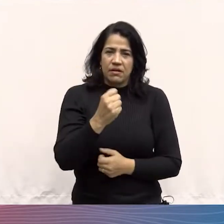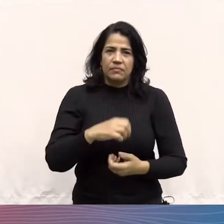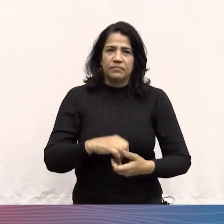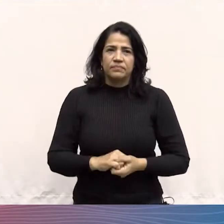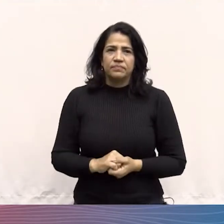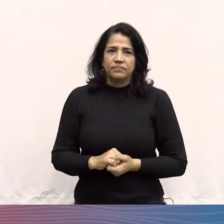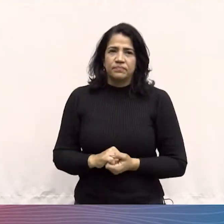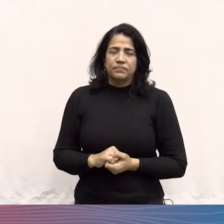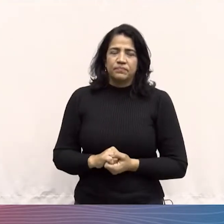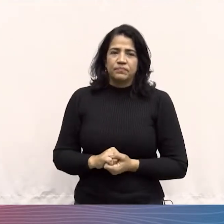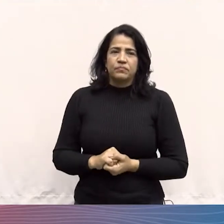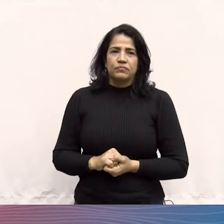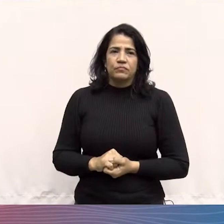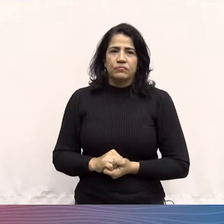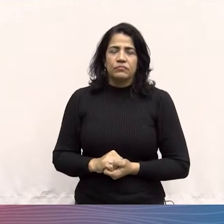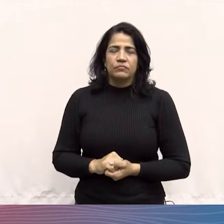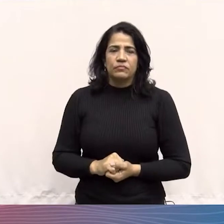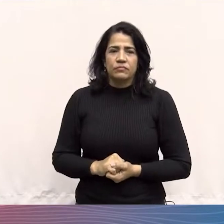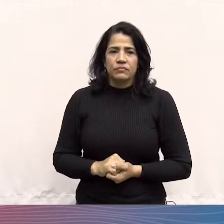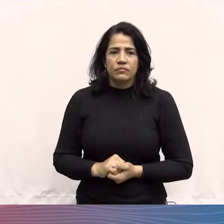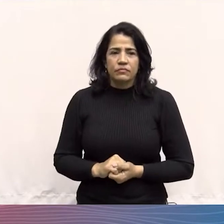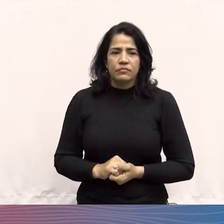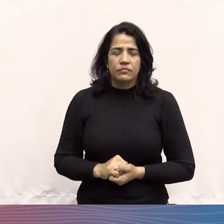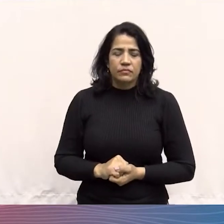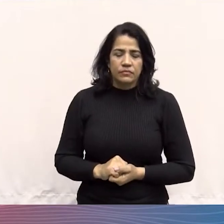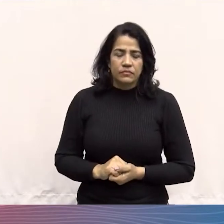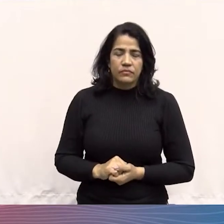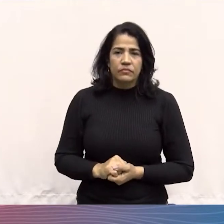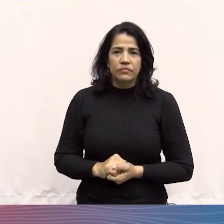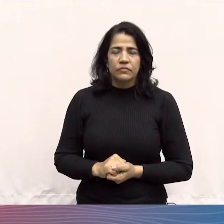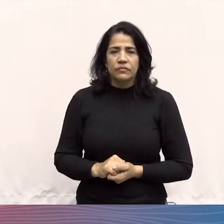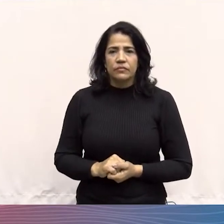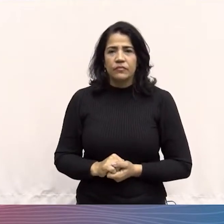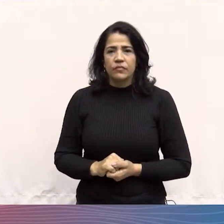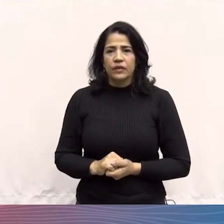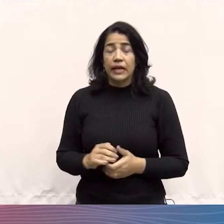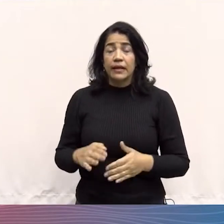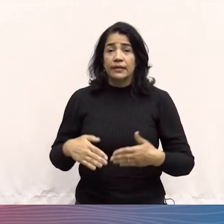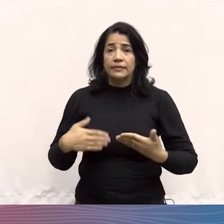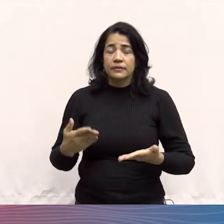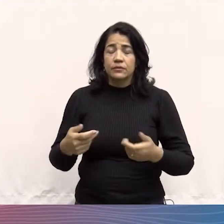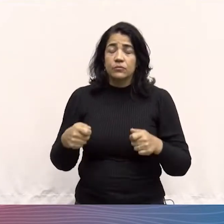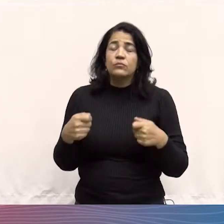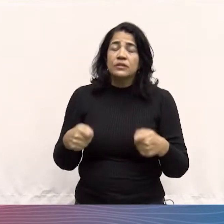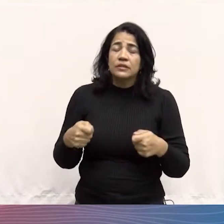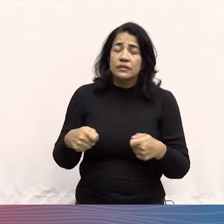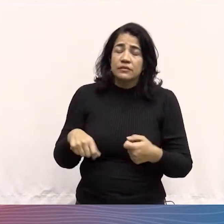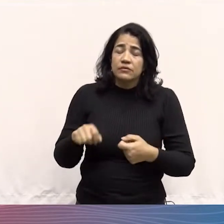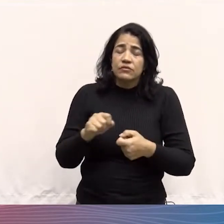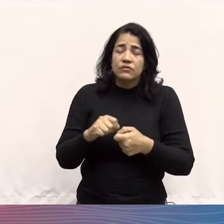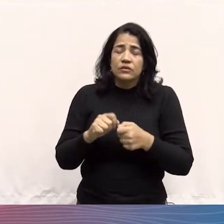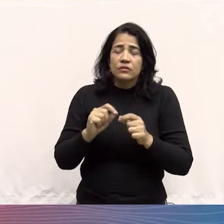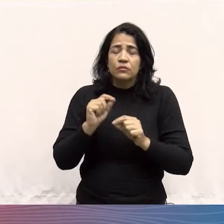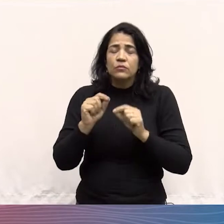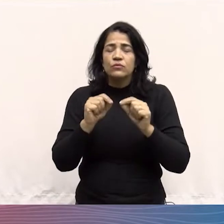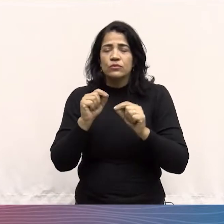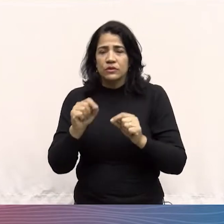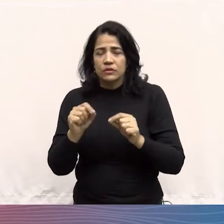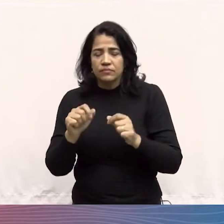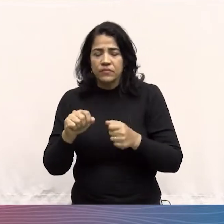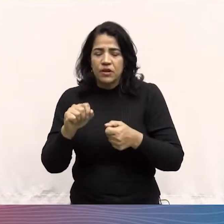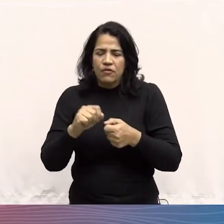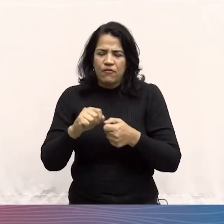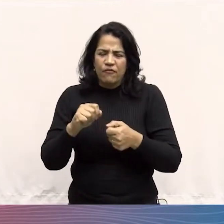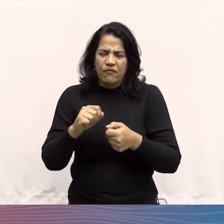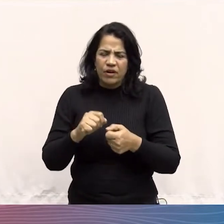mordê-los e matá-los também. Então, eles tinham que fabricar armas, né?